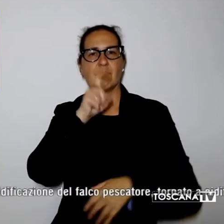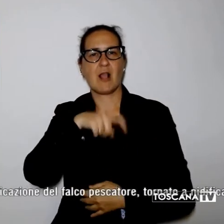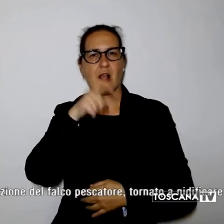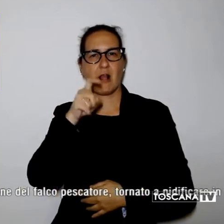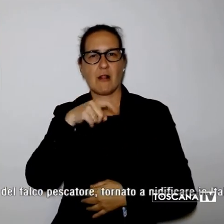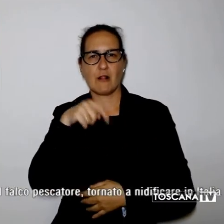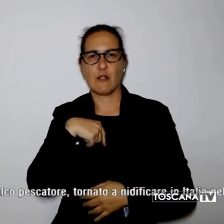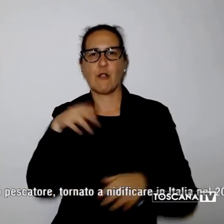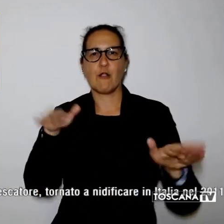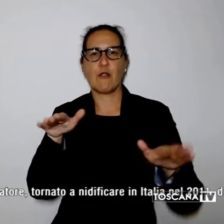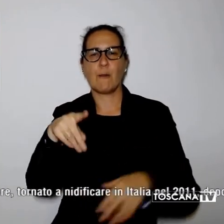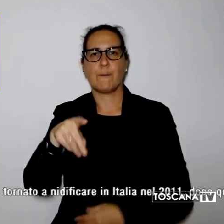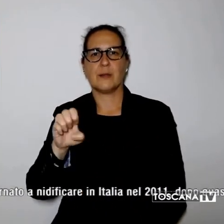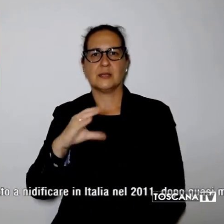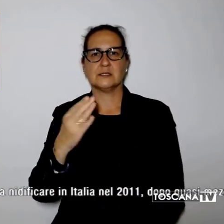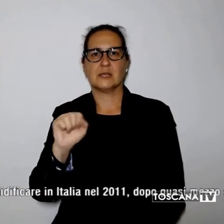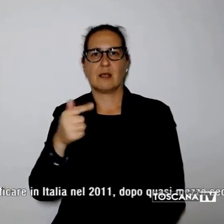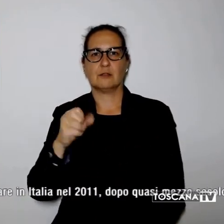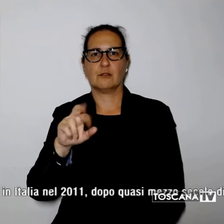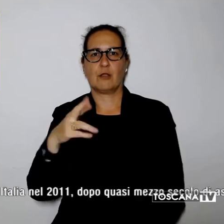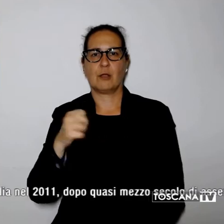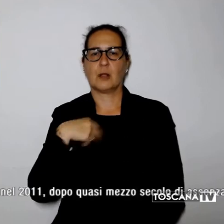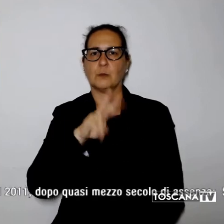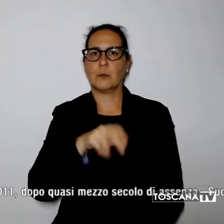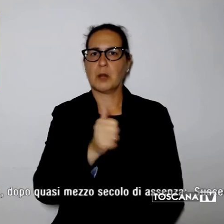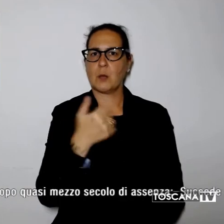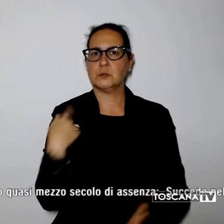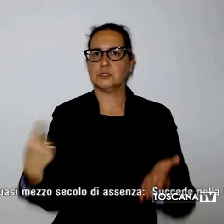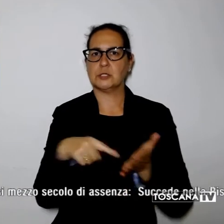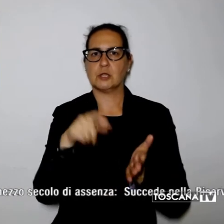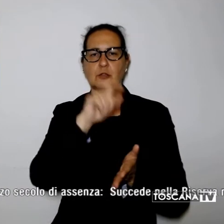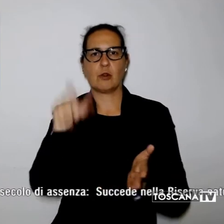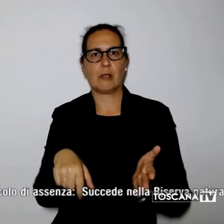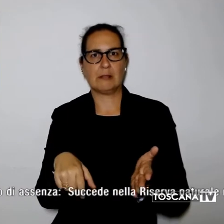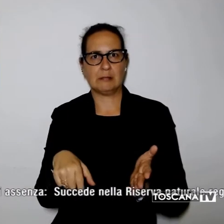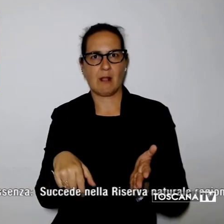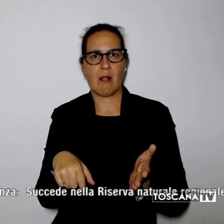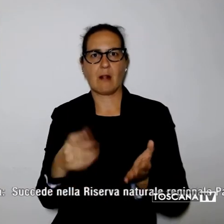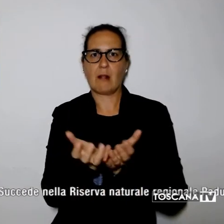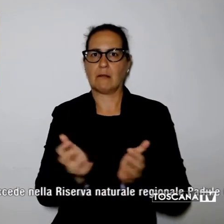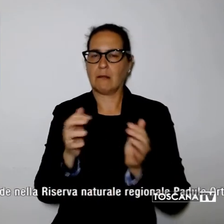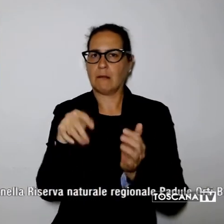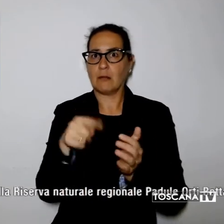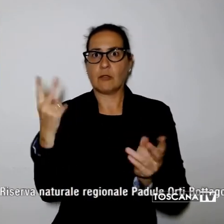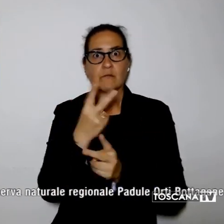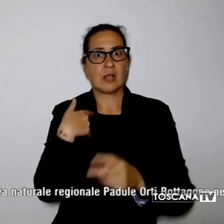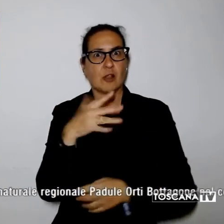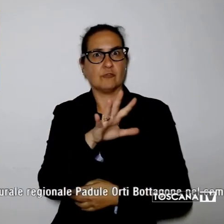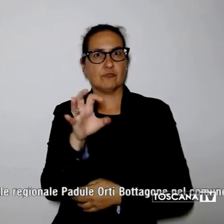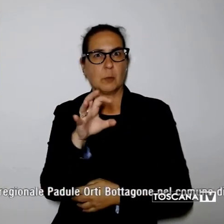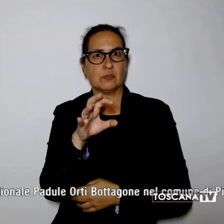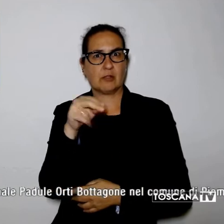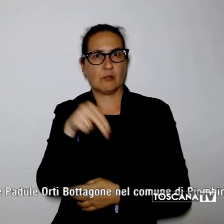nidificare in Italia nel 2011 dopo quasi mezzo secolo di assenza. Succede nella